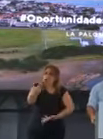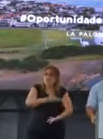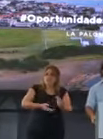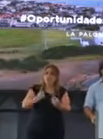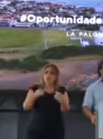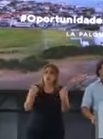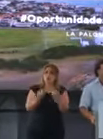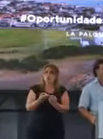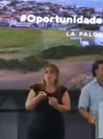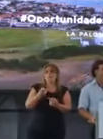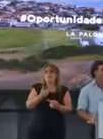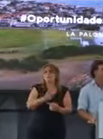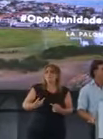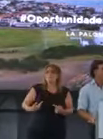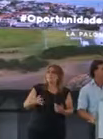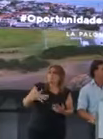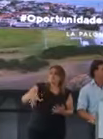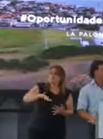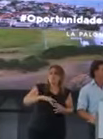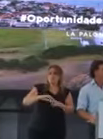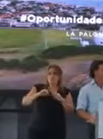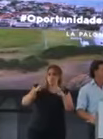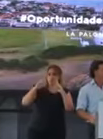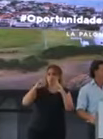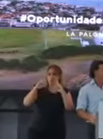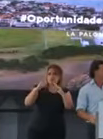No podemos tener distancia.